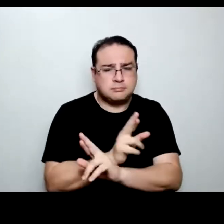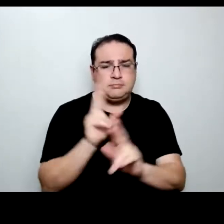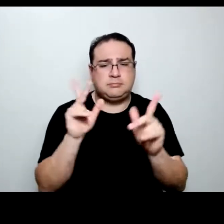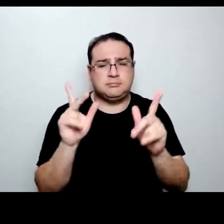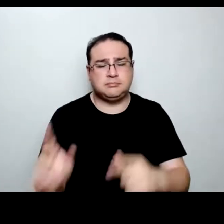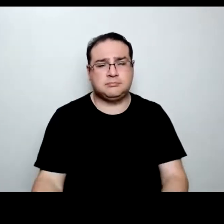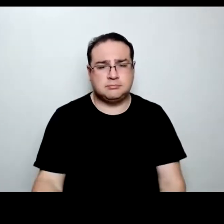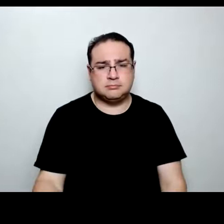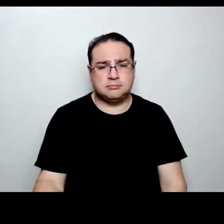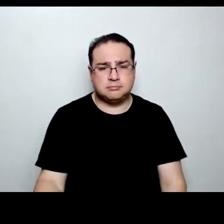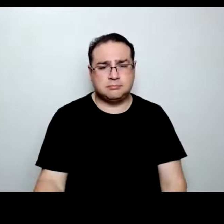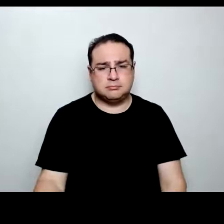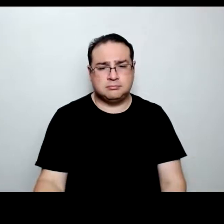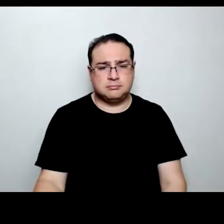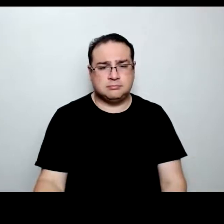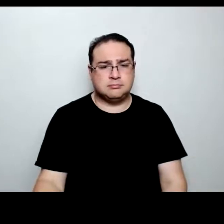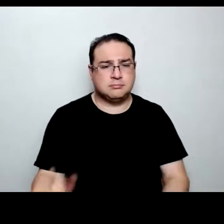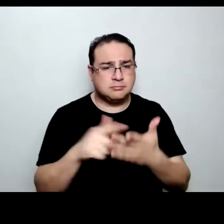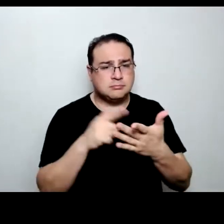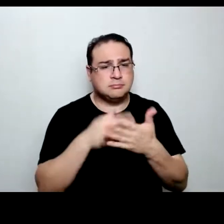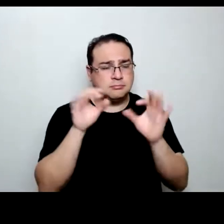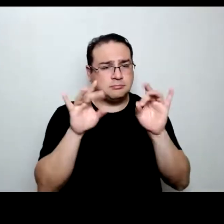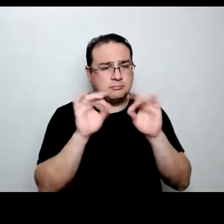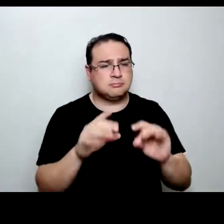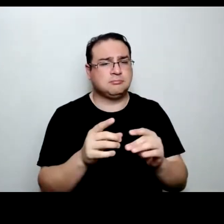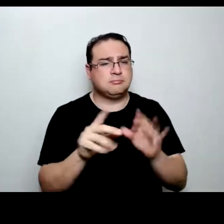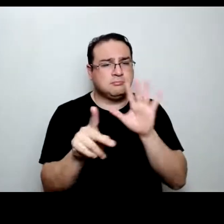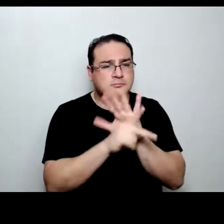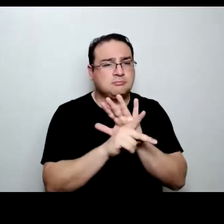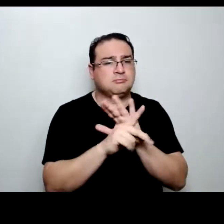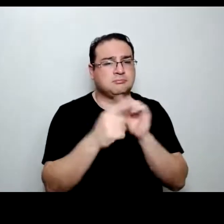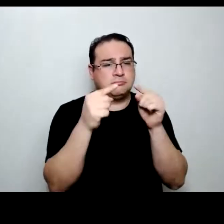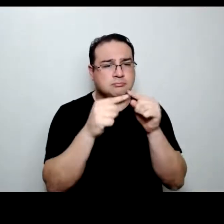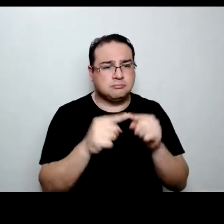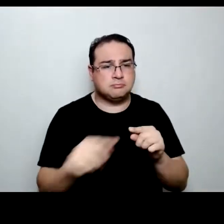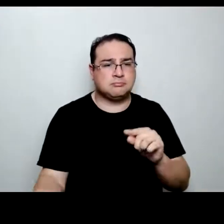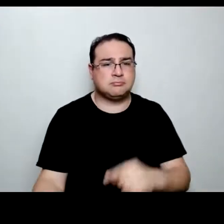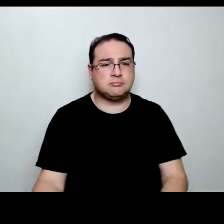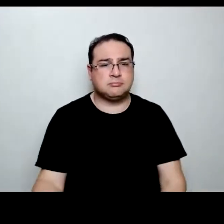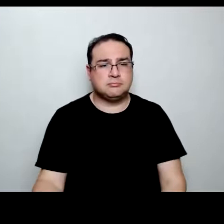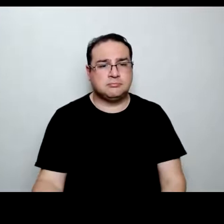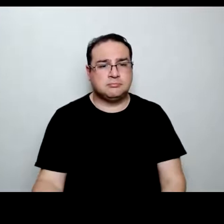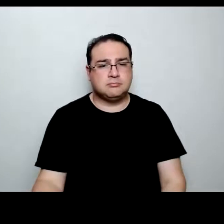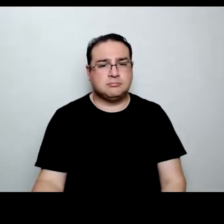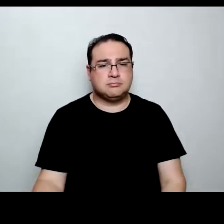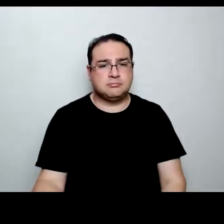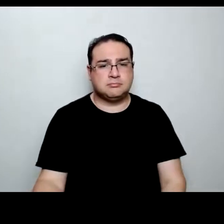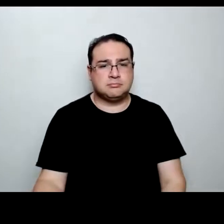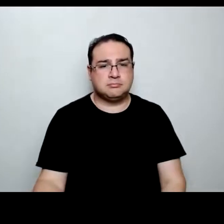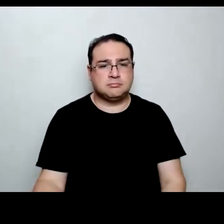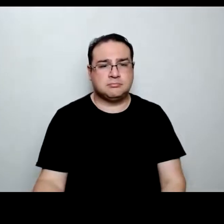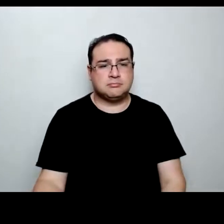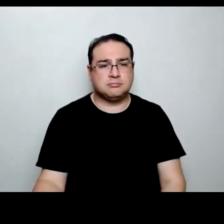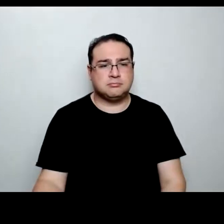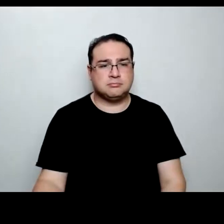um livro bastante especial, com uma estrutura singular, não linear. Ele é